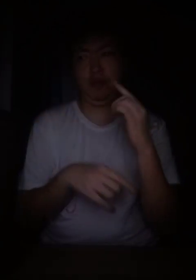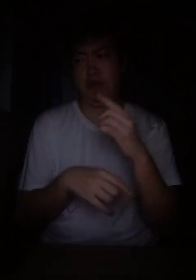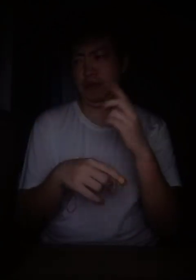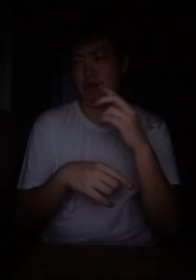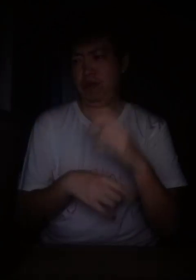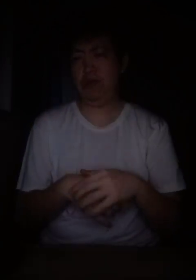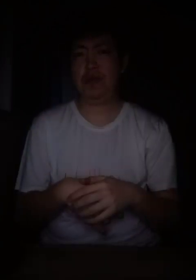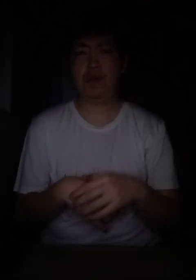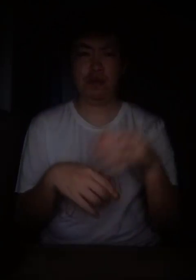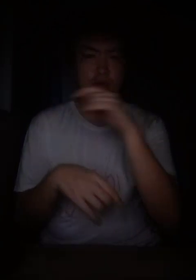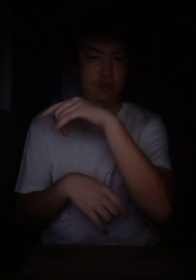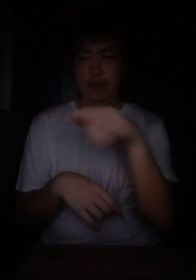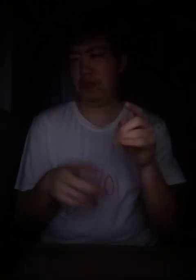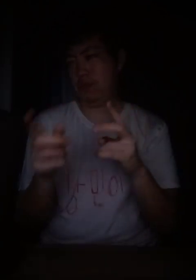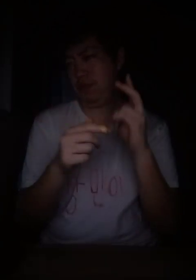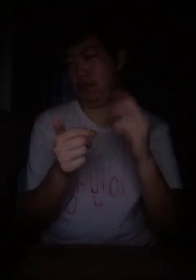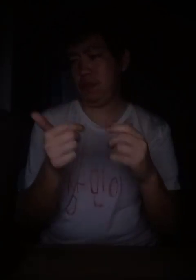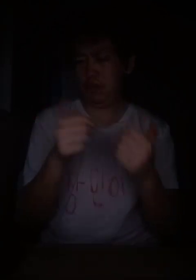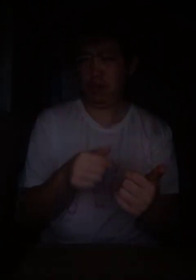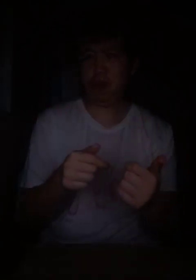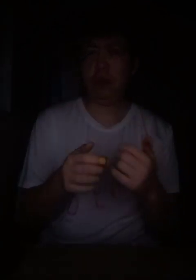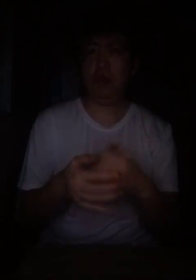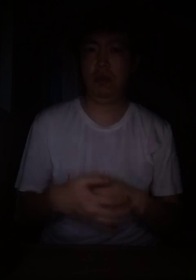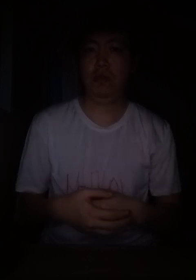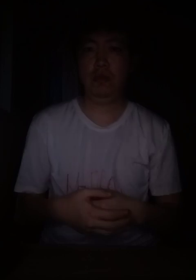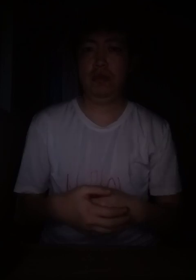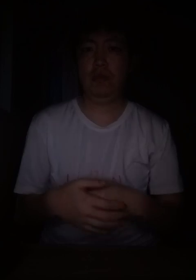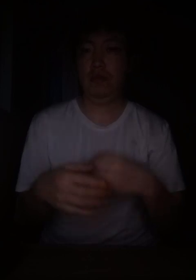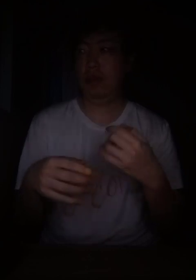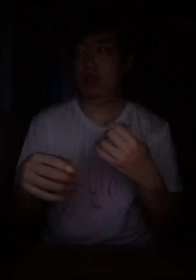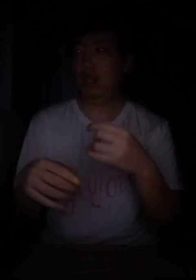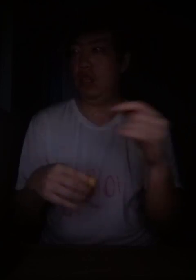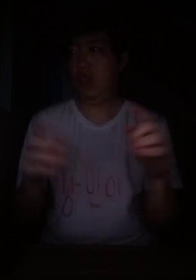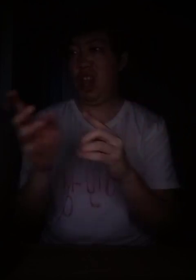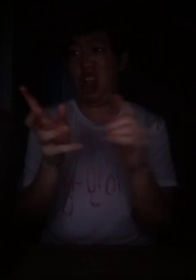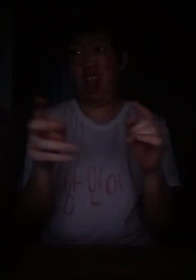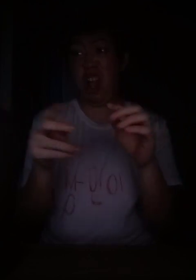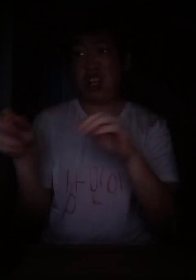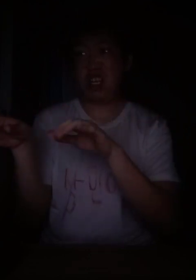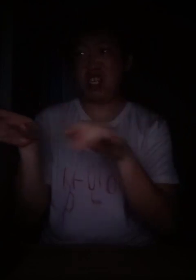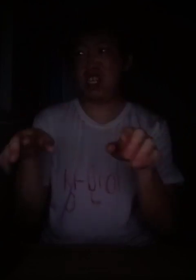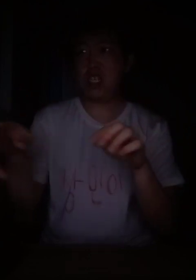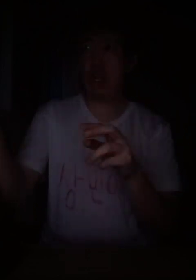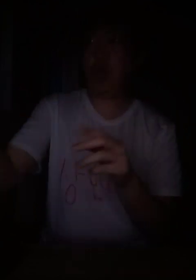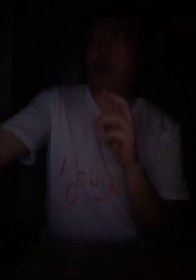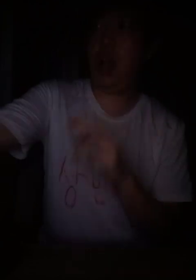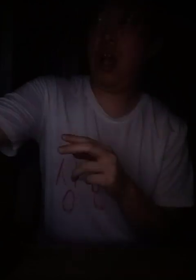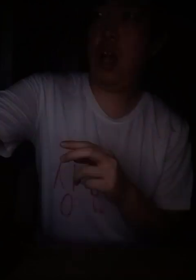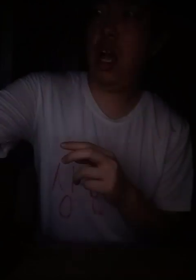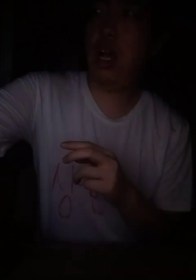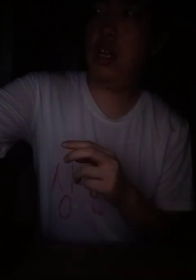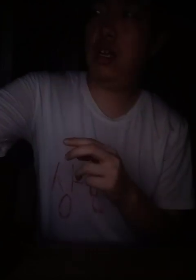6명이 숨지고 2명이 실종된 상태입니다. 전국에서 1000헥타르 넘는 농경지와 주택 70채가